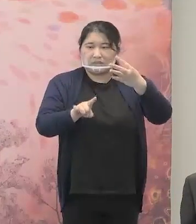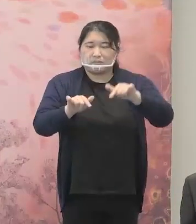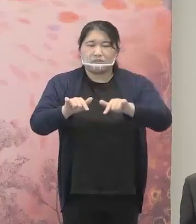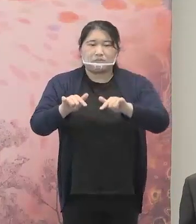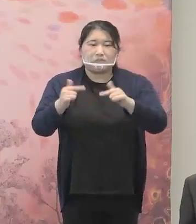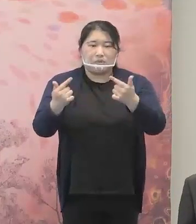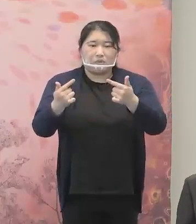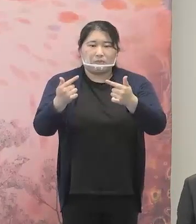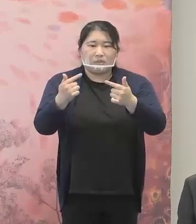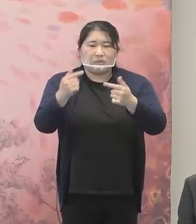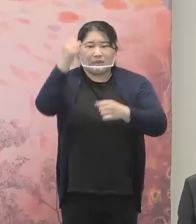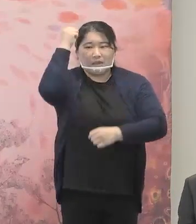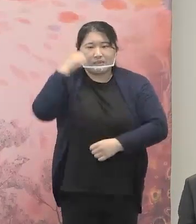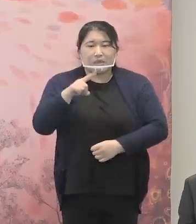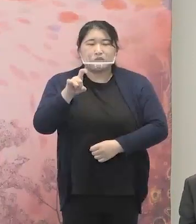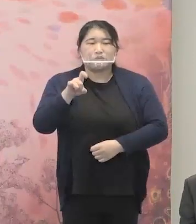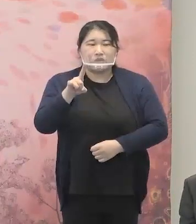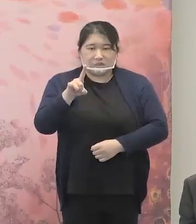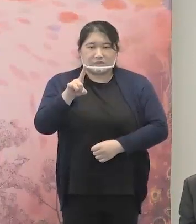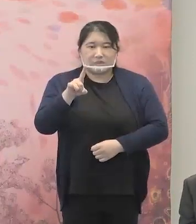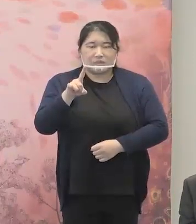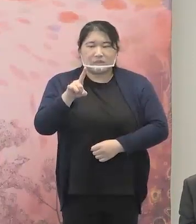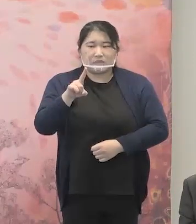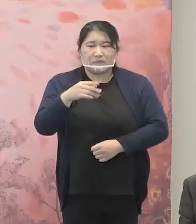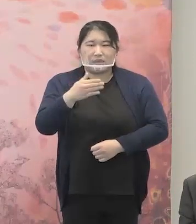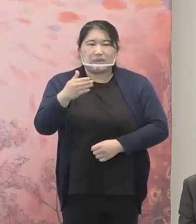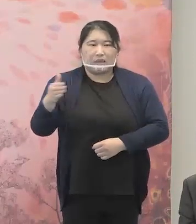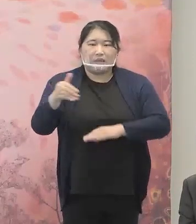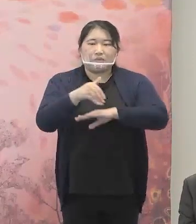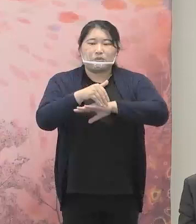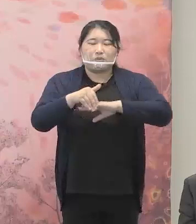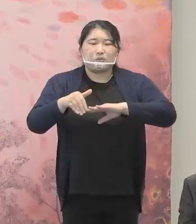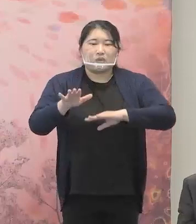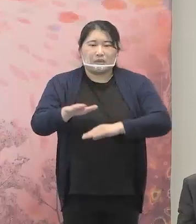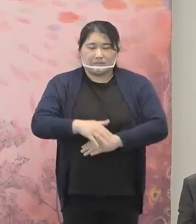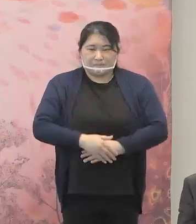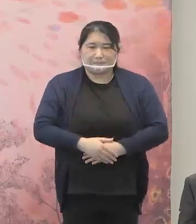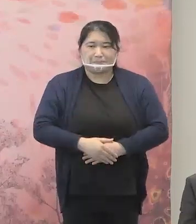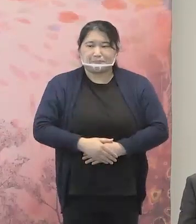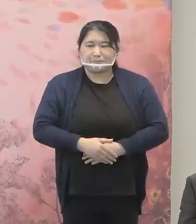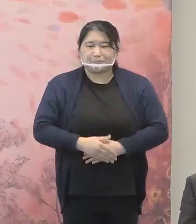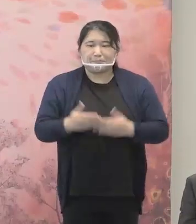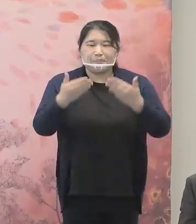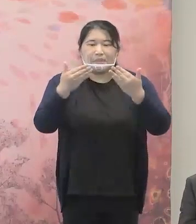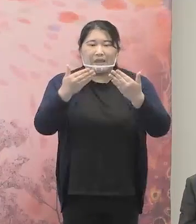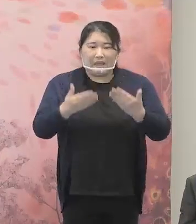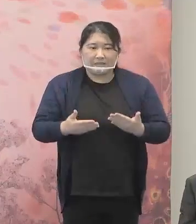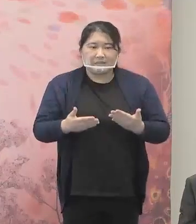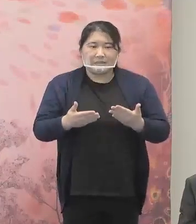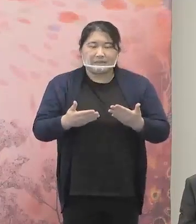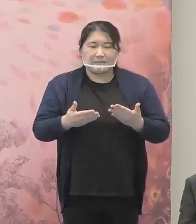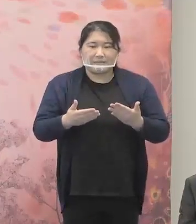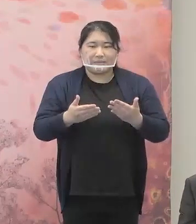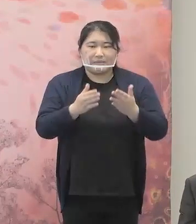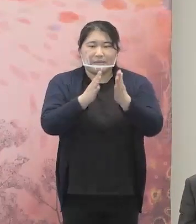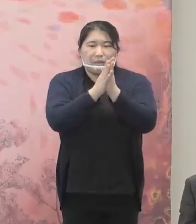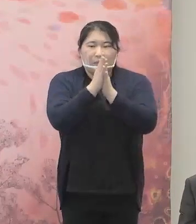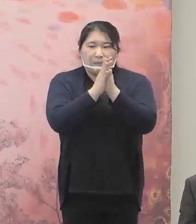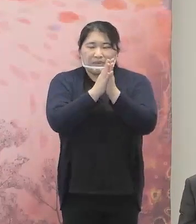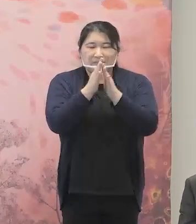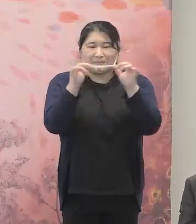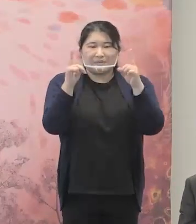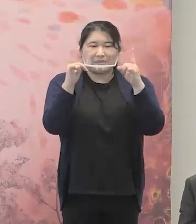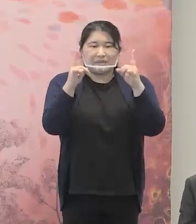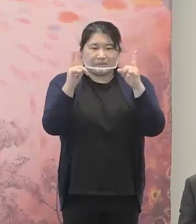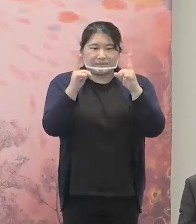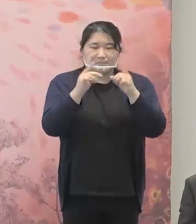曜日の11時来週木曜日の11時からを予定してございます。 安全祈願祭ということで、いよいよ建設